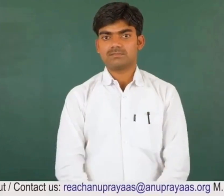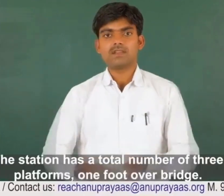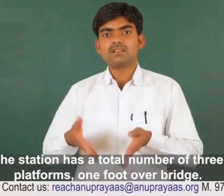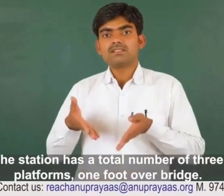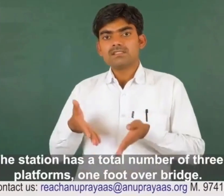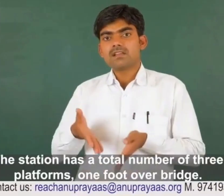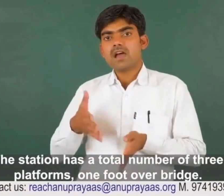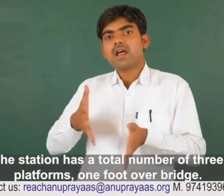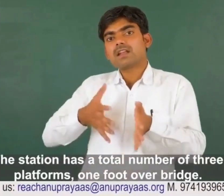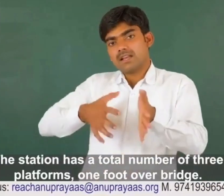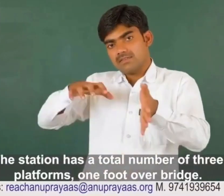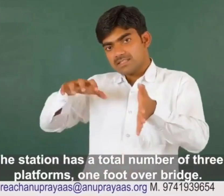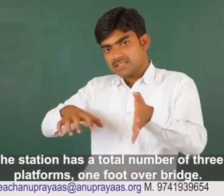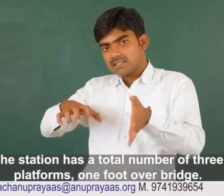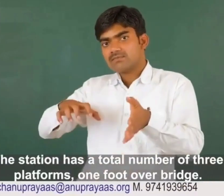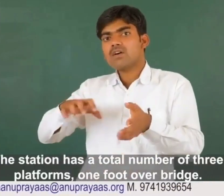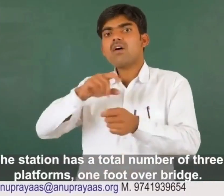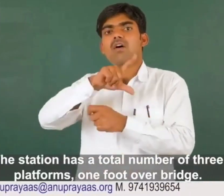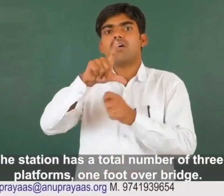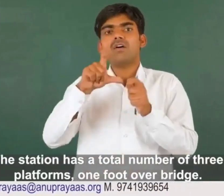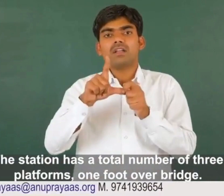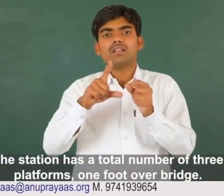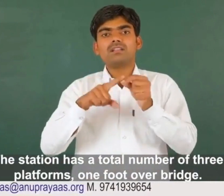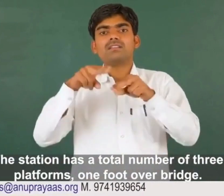स्टेशन पर कुल तीन प्लेटफार्म एक फुट ओवर ब्रिज है